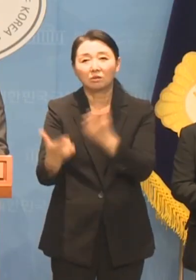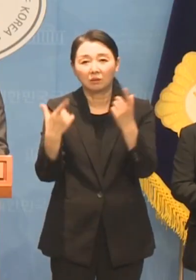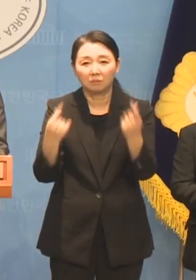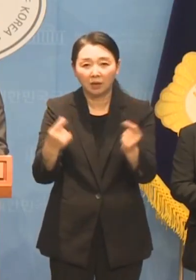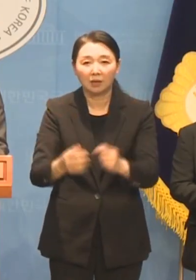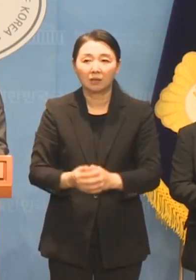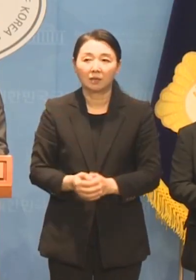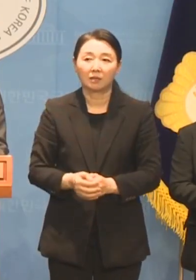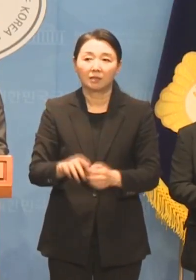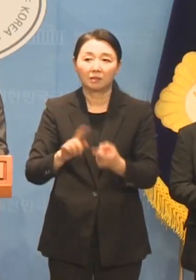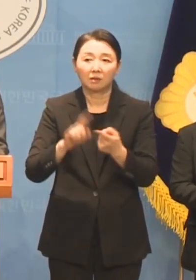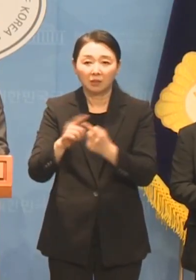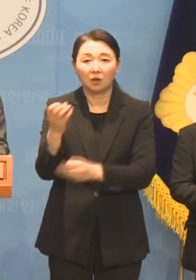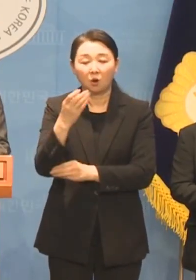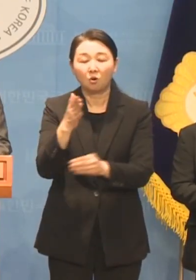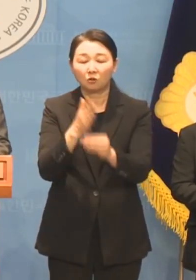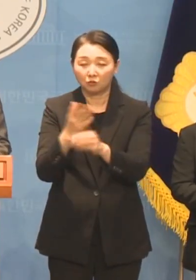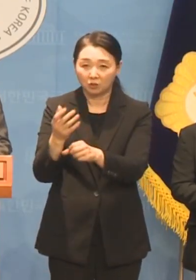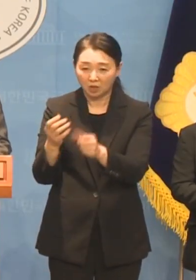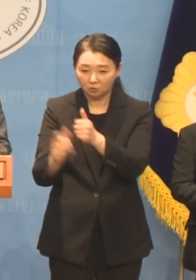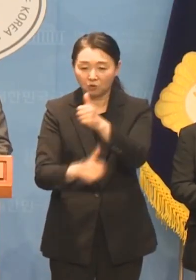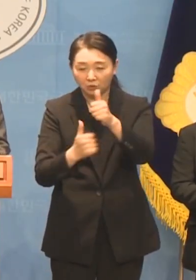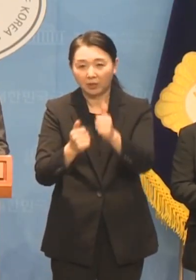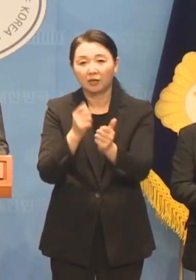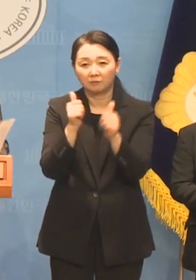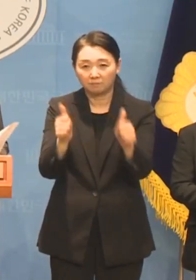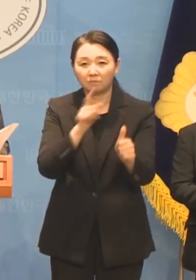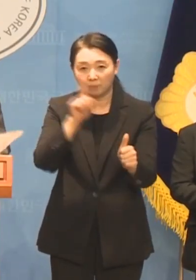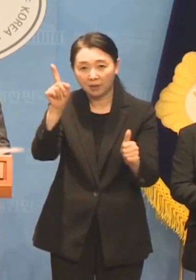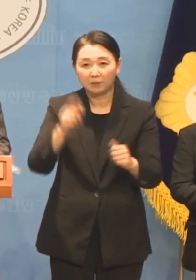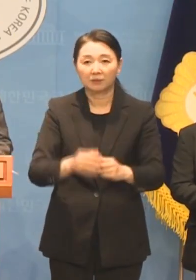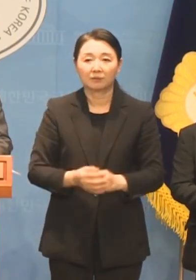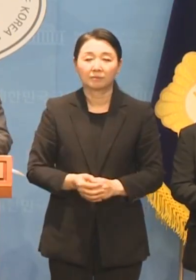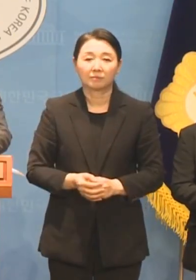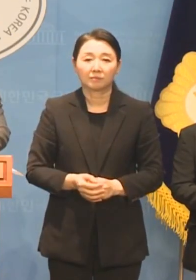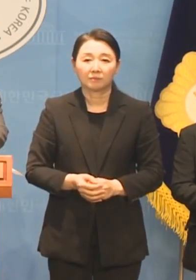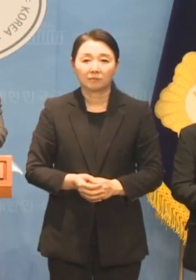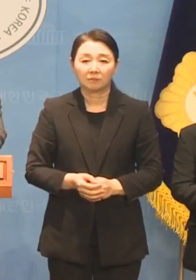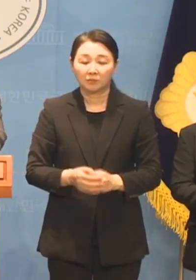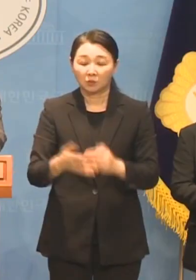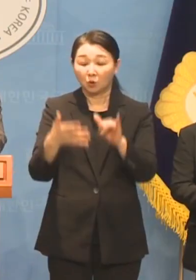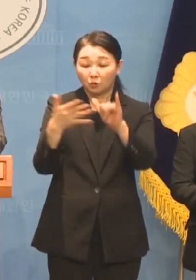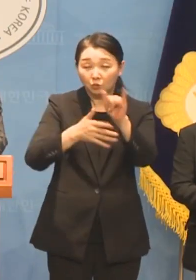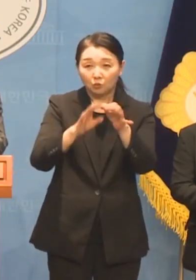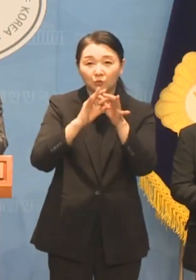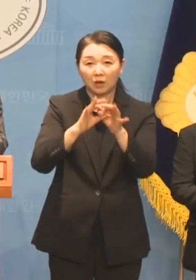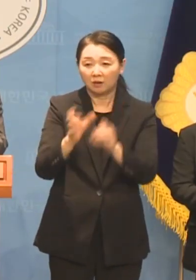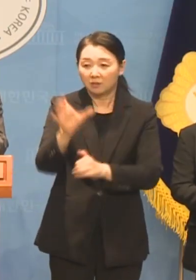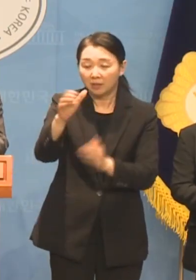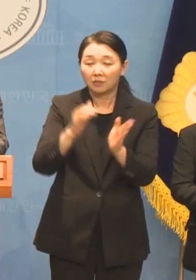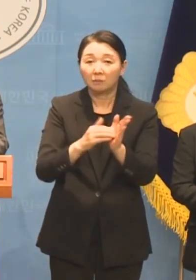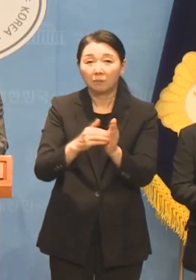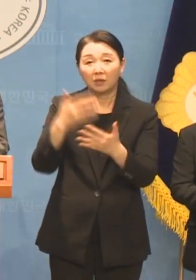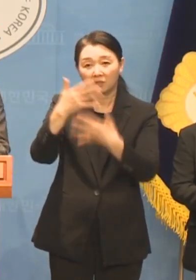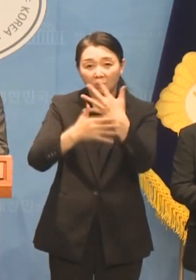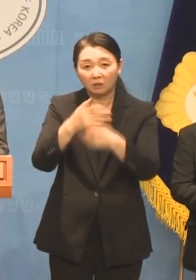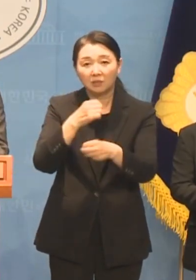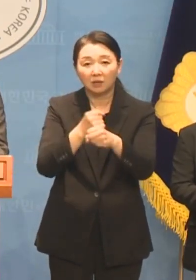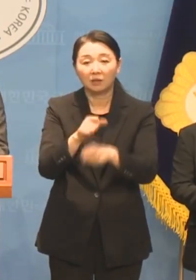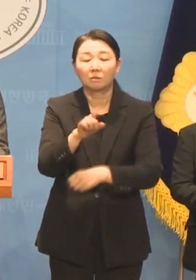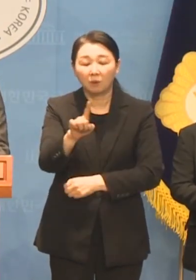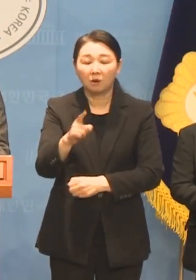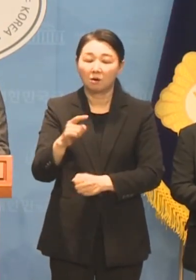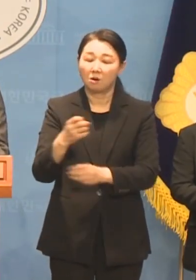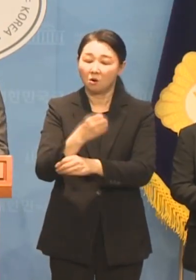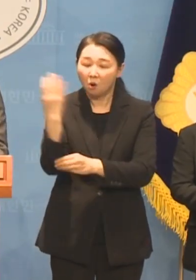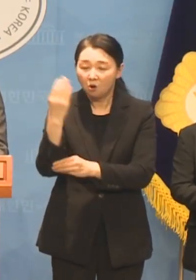판단되며 이에 대해 언론중재위원회에 제소하였습니다. 아울러 유튜브 플랫폼에 게시되는 콘텐츠 또한 언론의